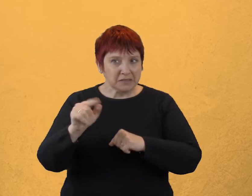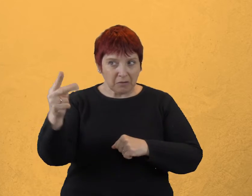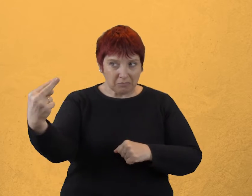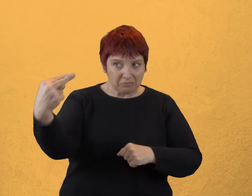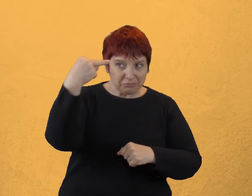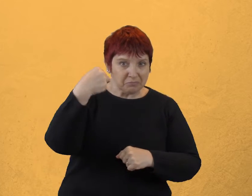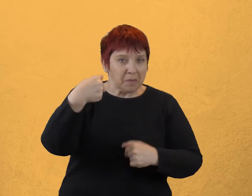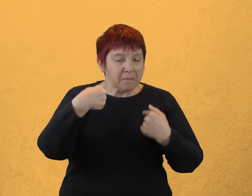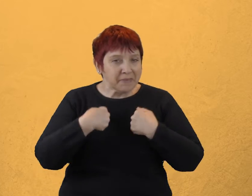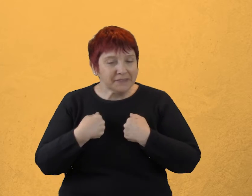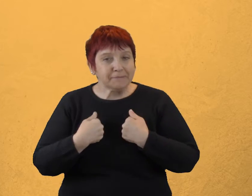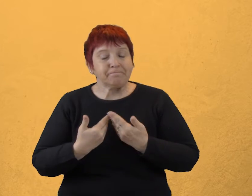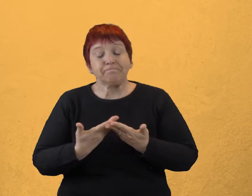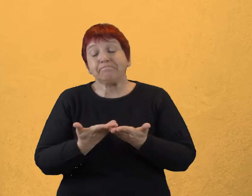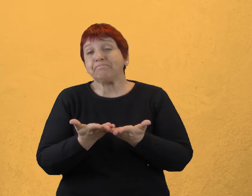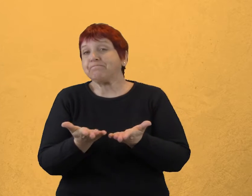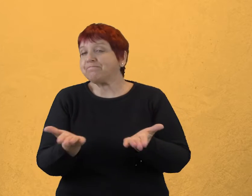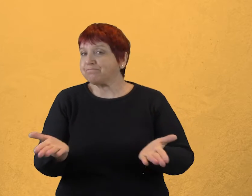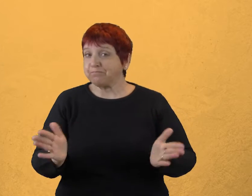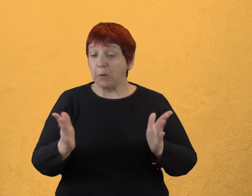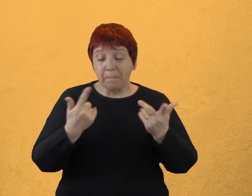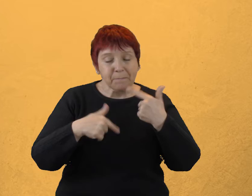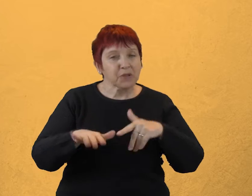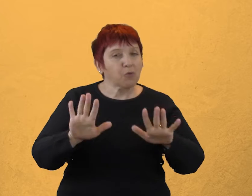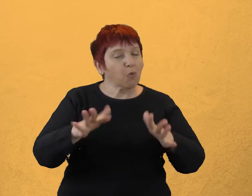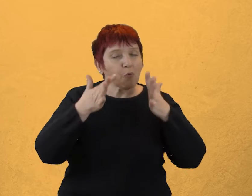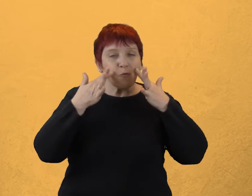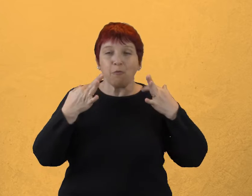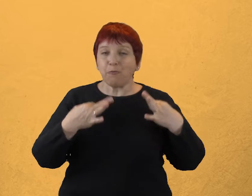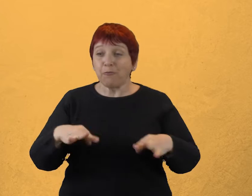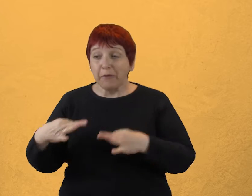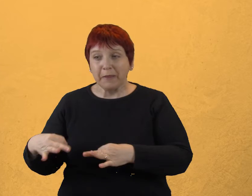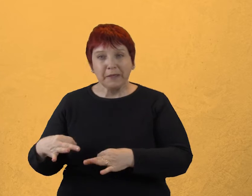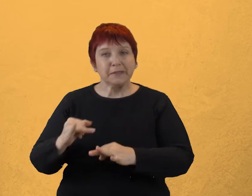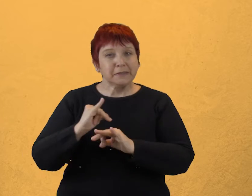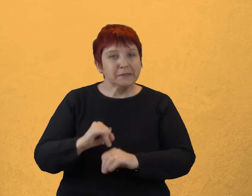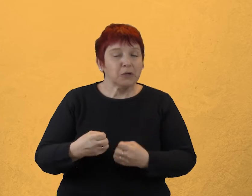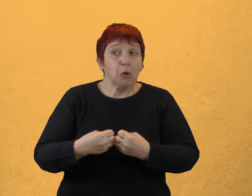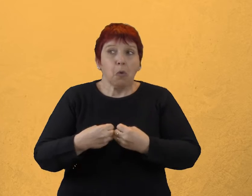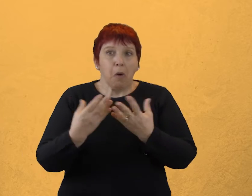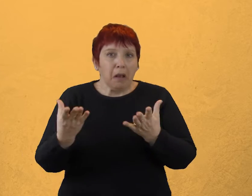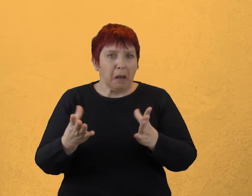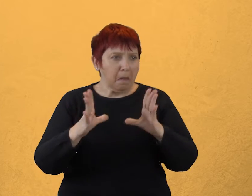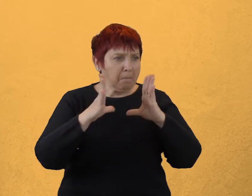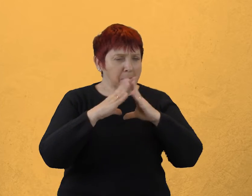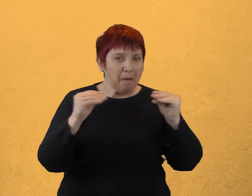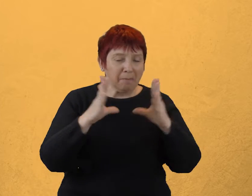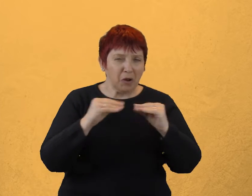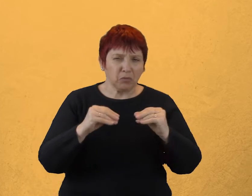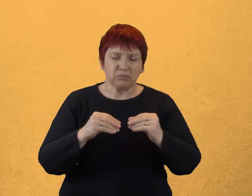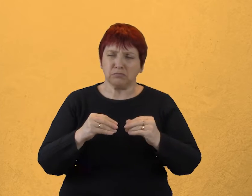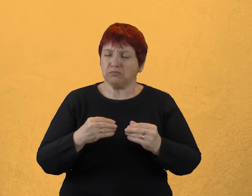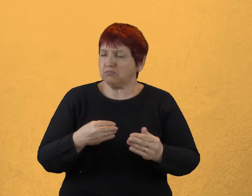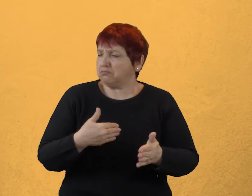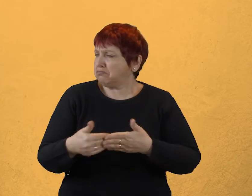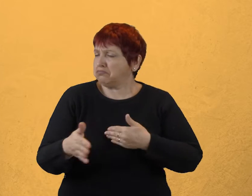ella se ha fijado en mí. Pero la verdad es que, aún a riesgo de cometer tremendos papelones, he